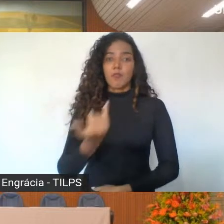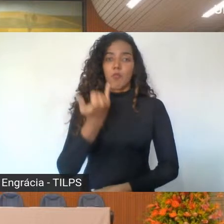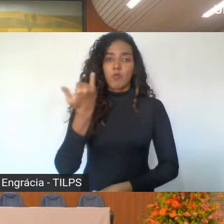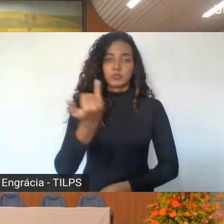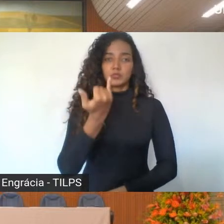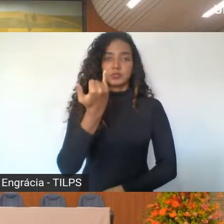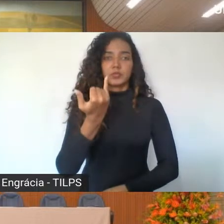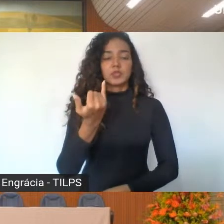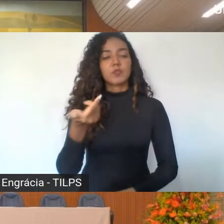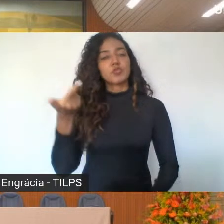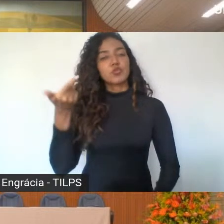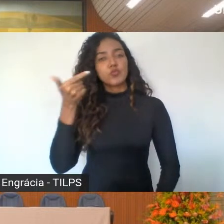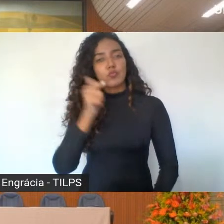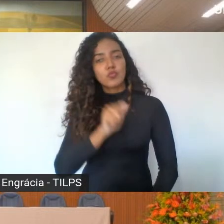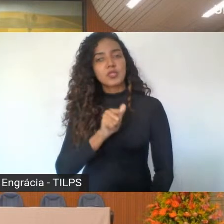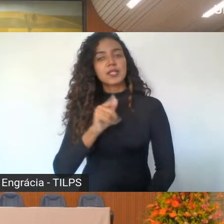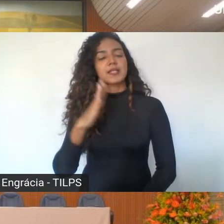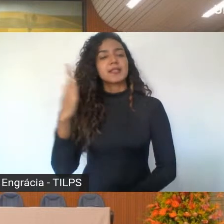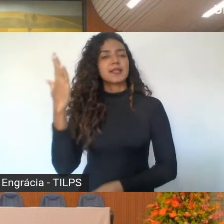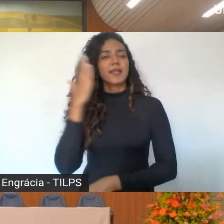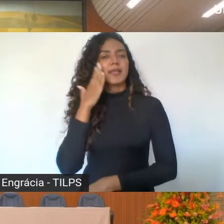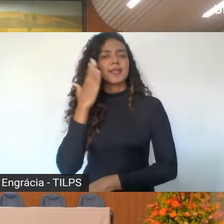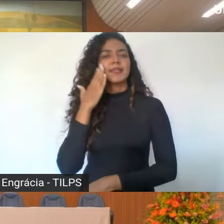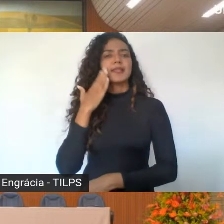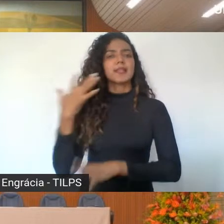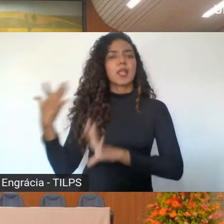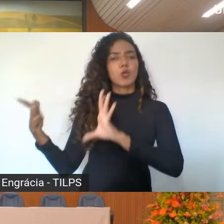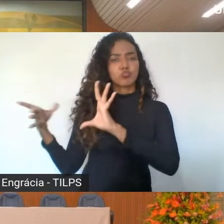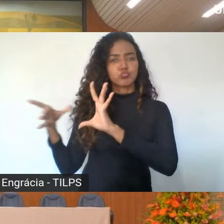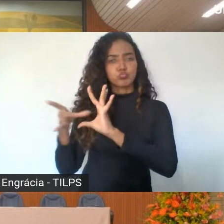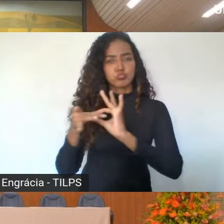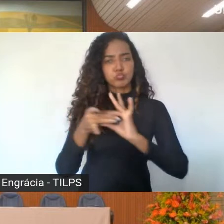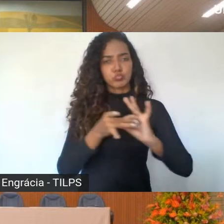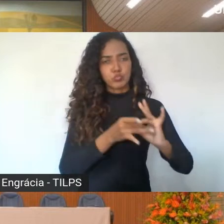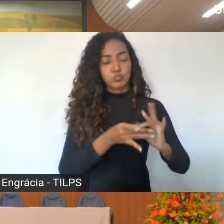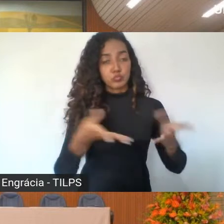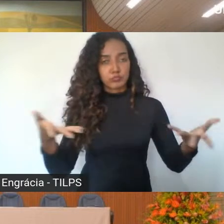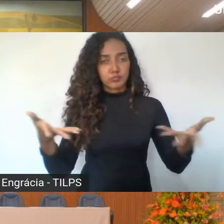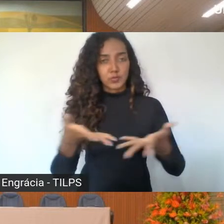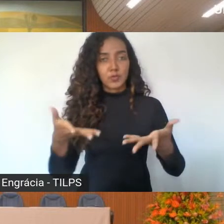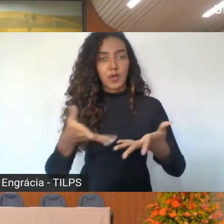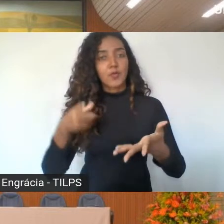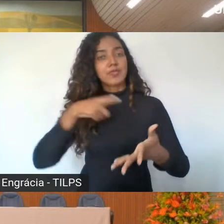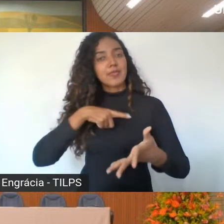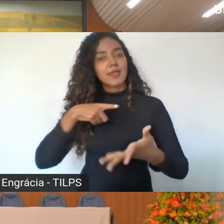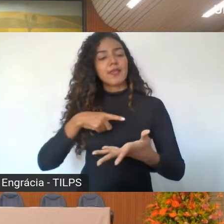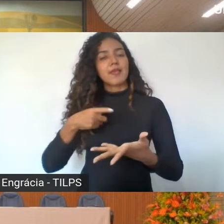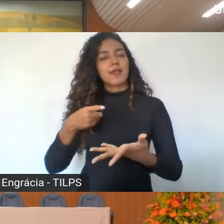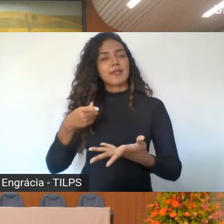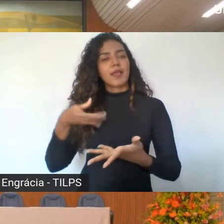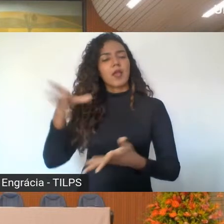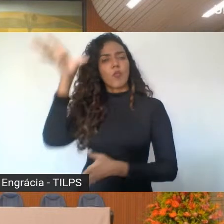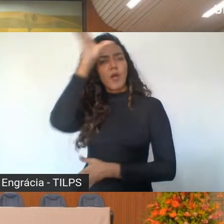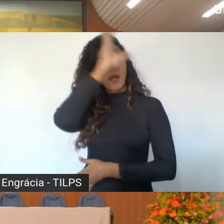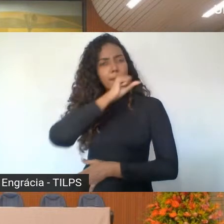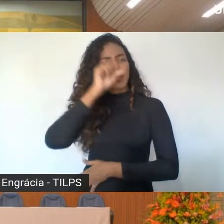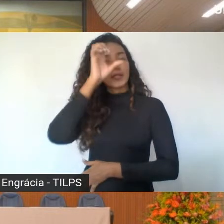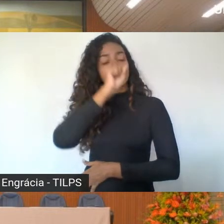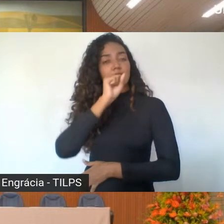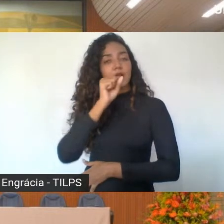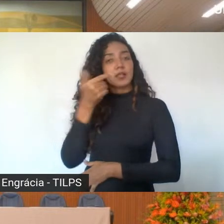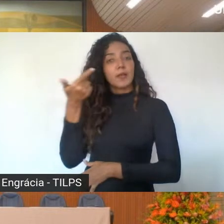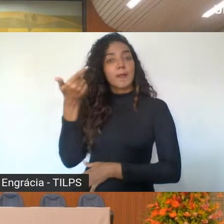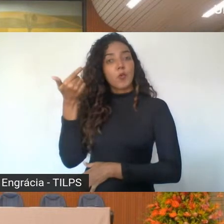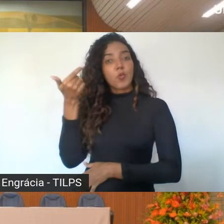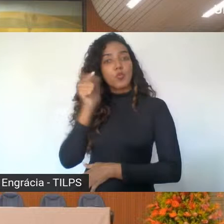pudesse entender melhor o momento atual, ter formação e ter esse olhar renovado